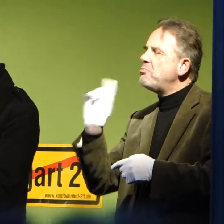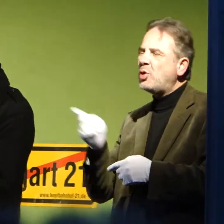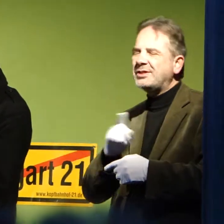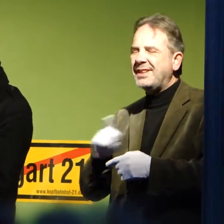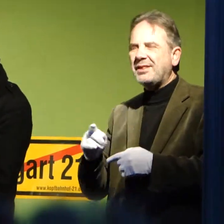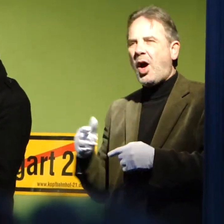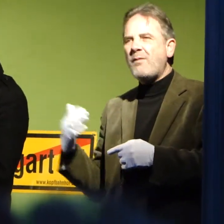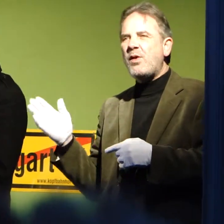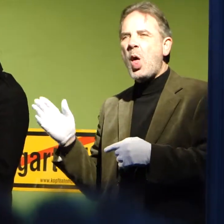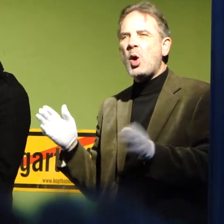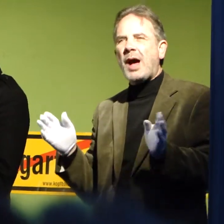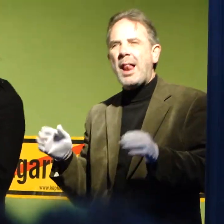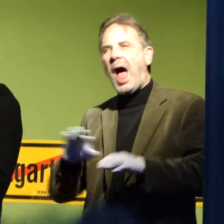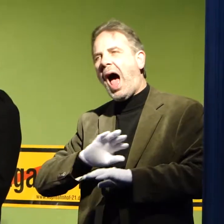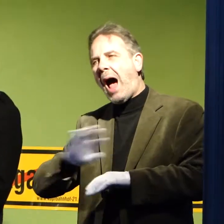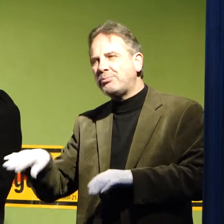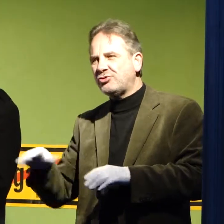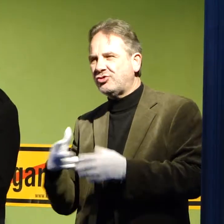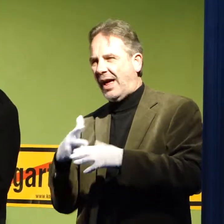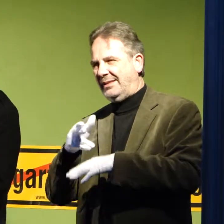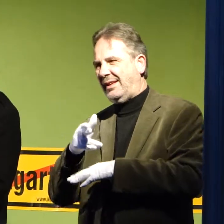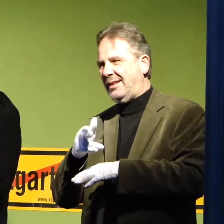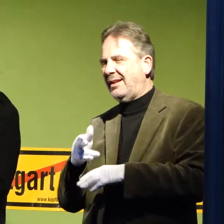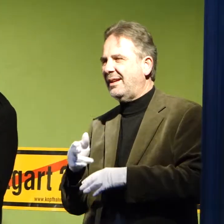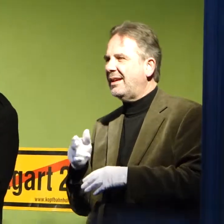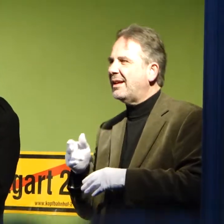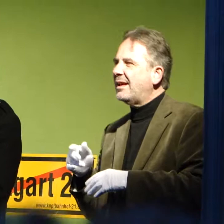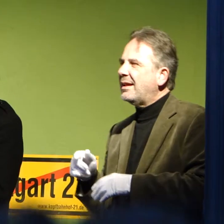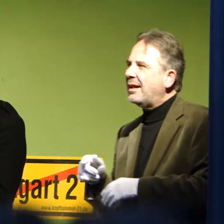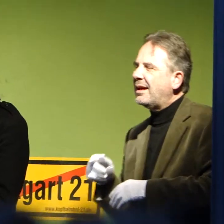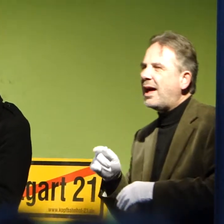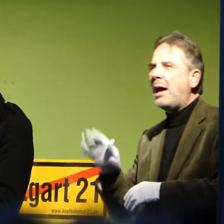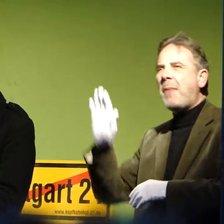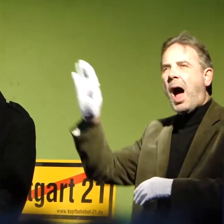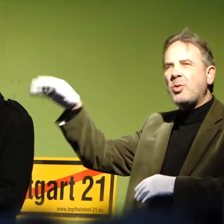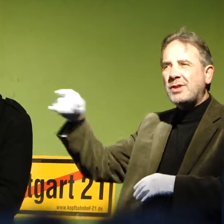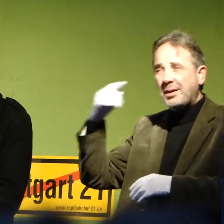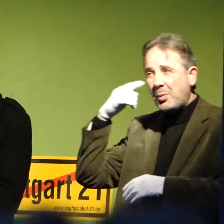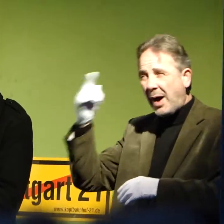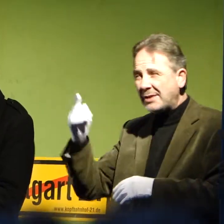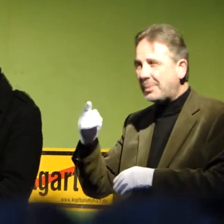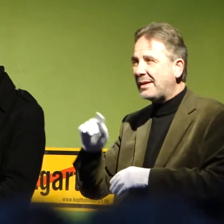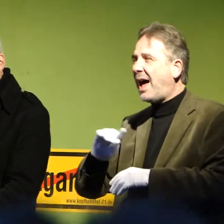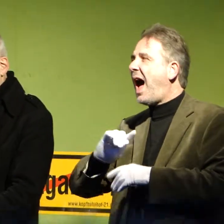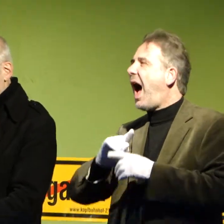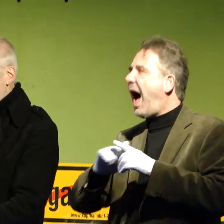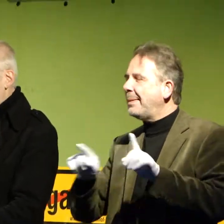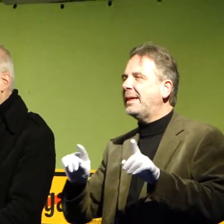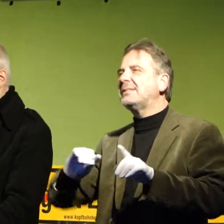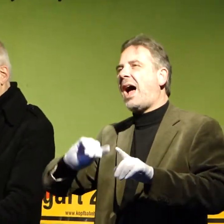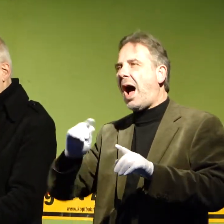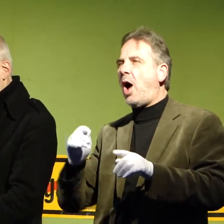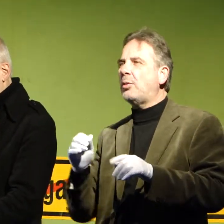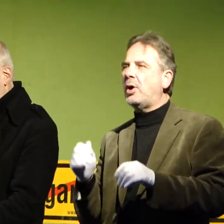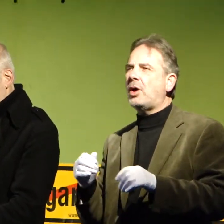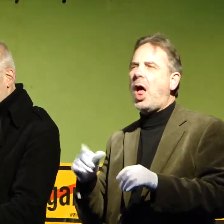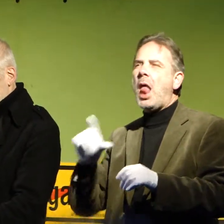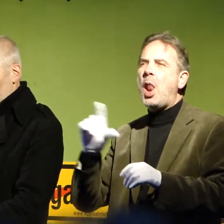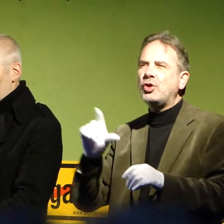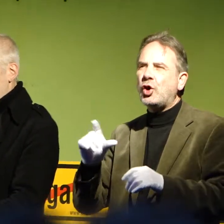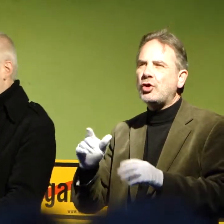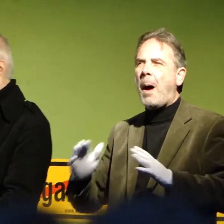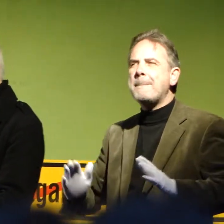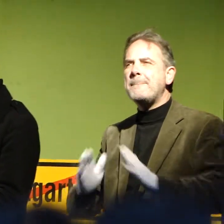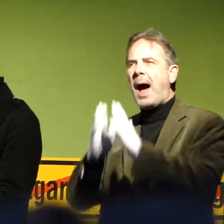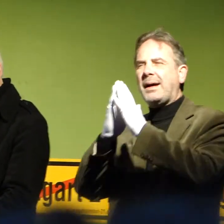abschneiden, um das Bahnsystem in die Zukunft zu bringen. Im Ausland weiß man, dass es auch anders geht. In London, in Paris,